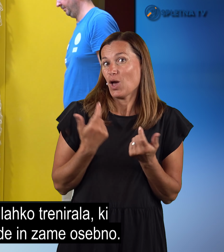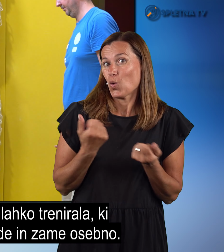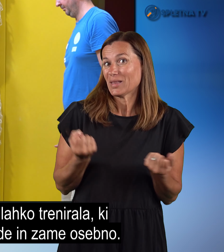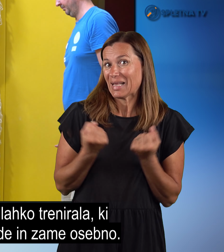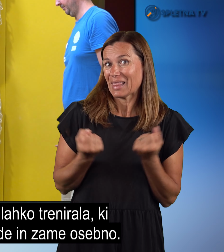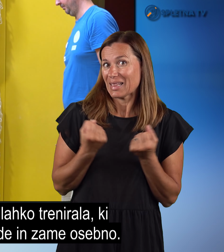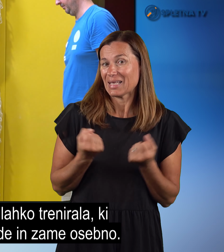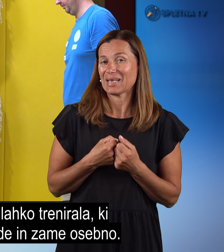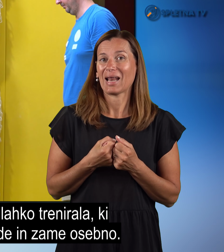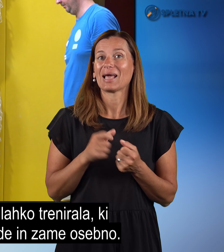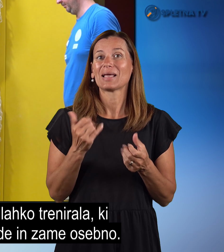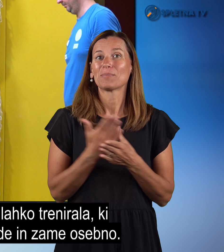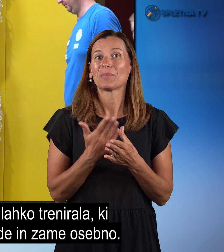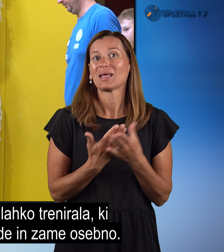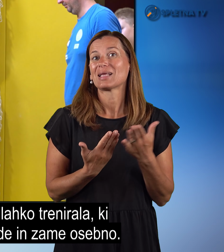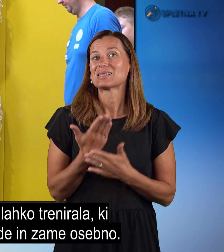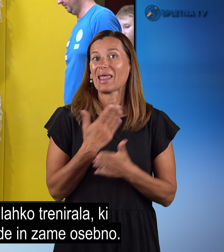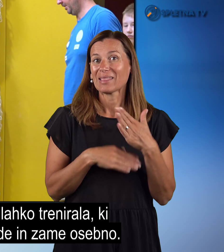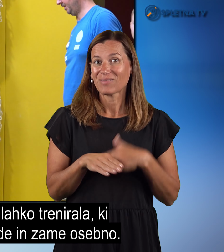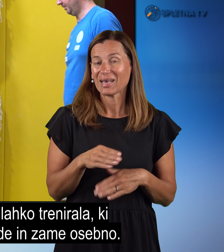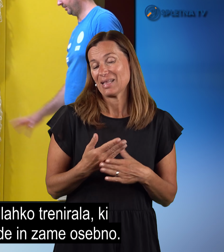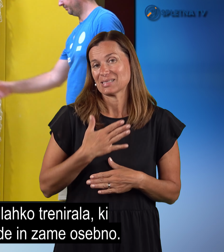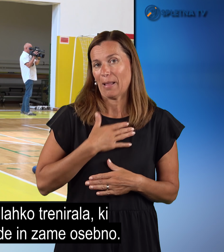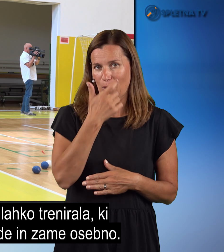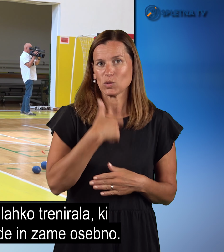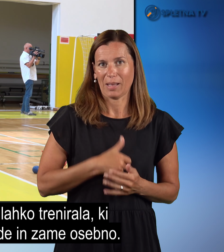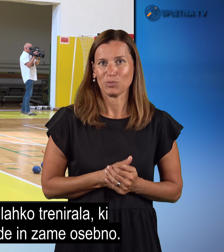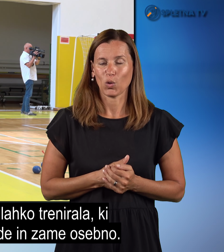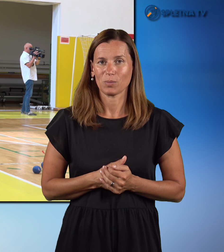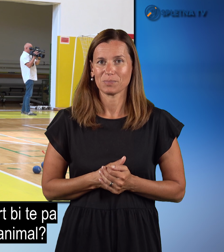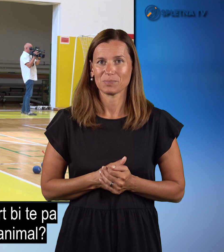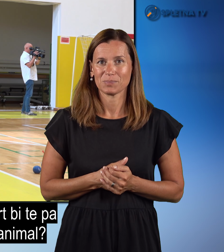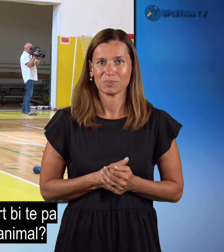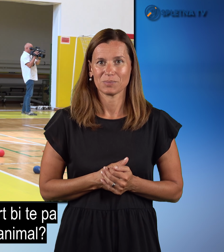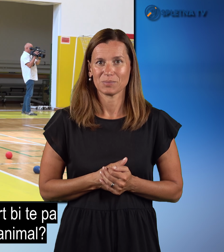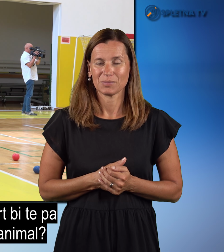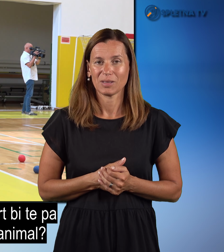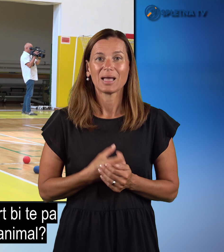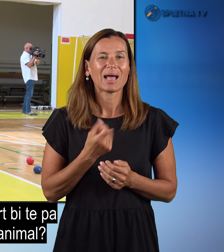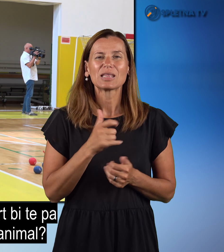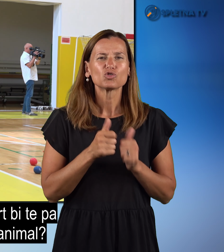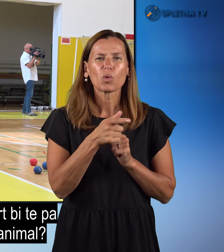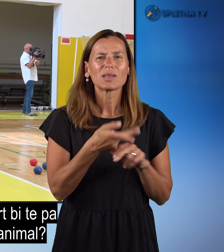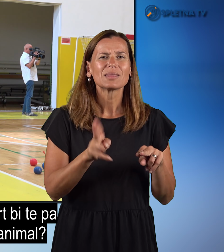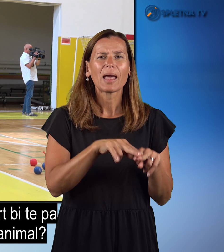trenirala, ki je primeren za invalide, pa zame osebno. Kateri šport bi te pa najbolj